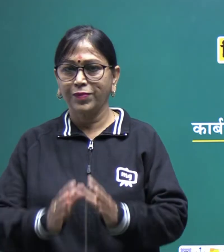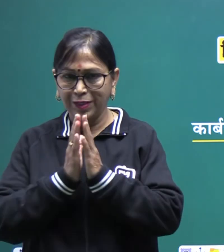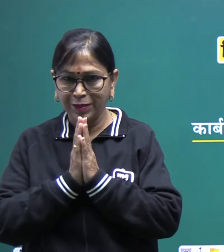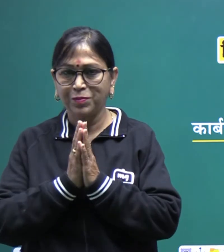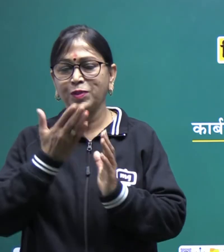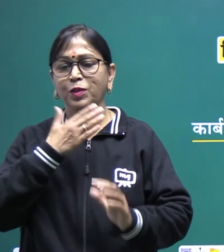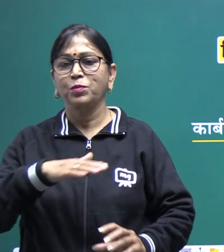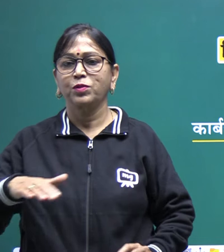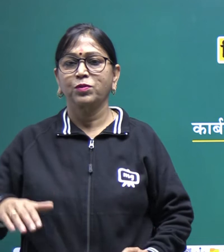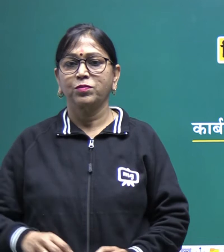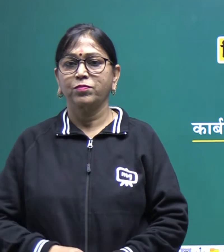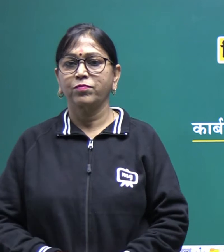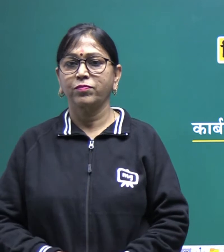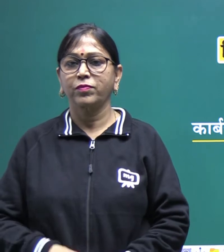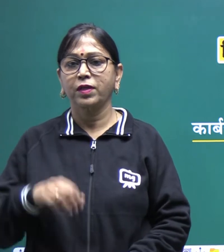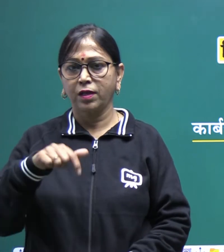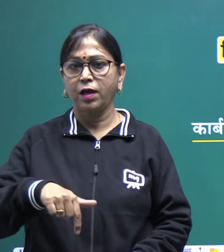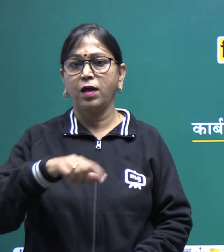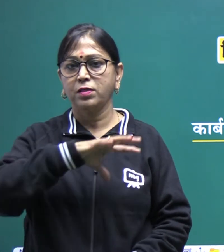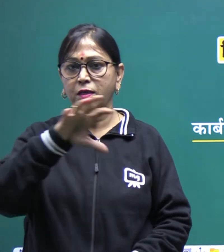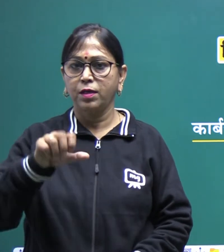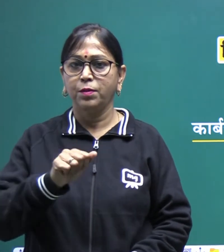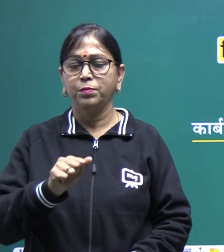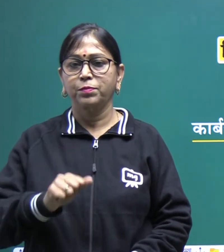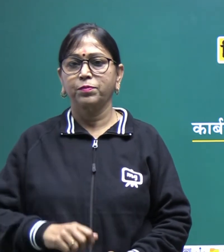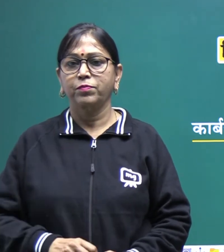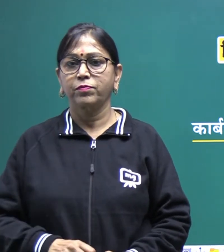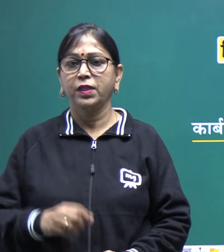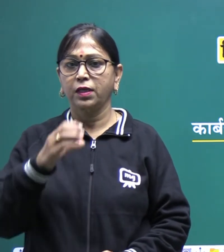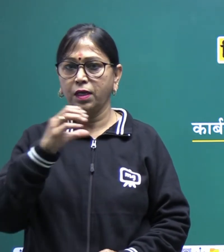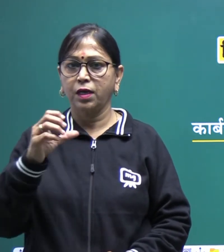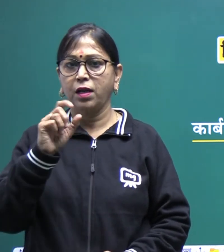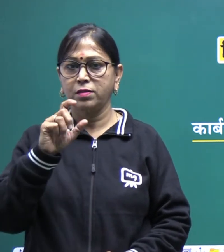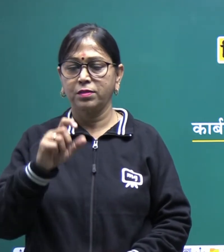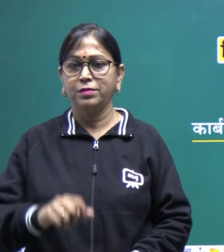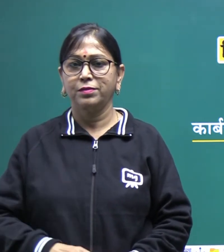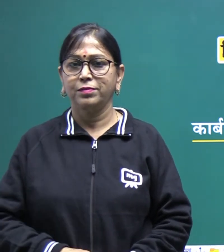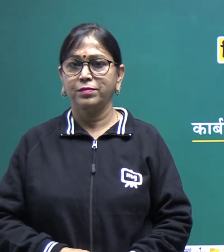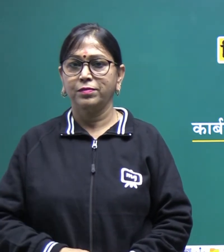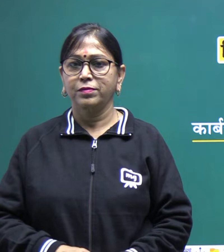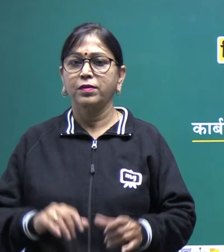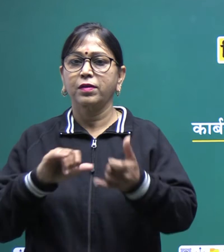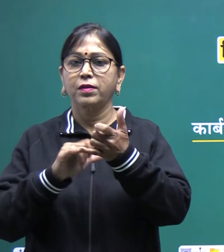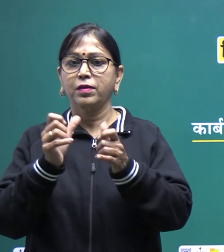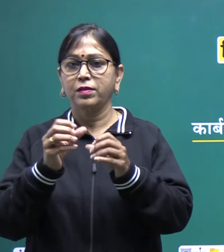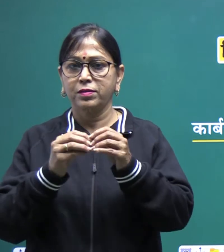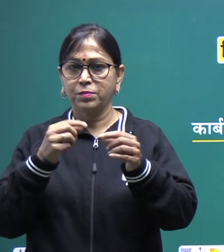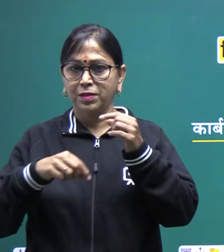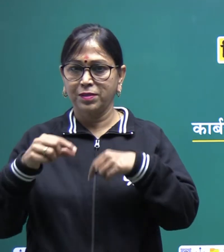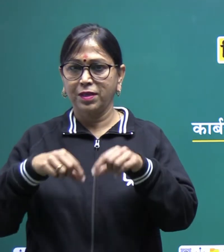नमस्ते बच्चों, आज हम कक्षा 10 विषय विज्ञान